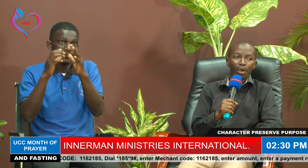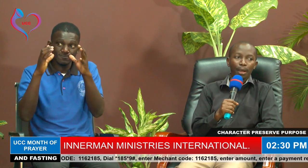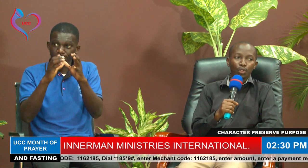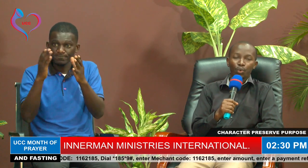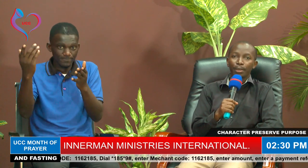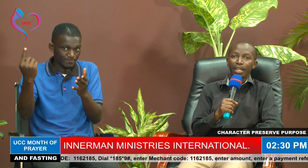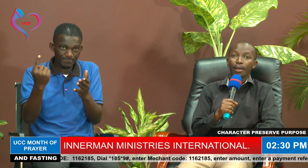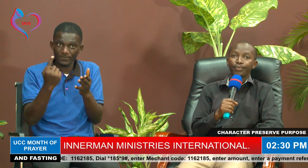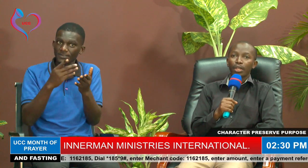Okubanga batukule mbera.